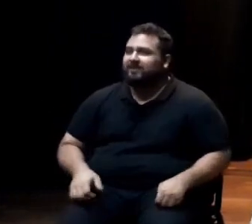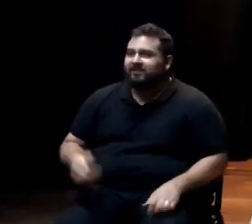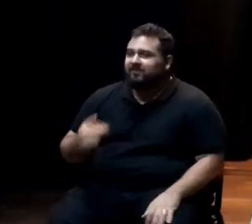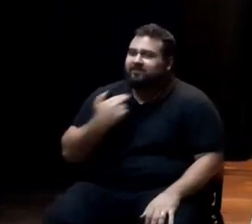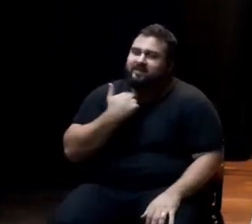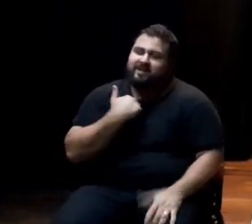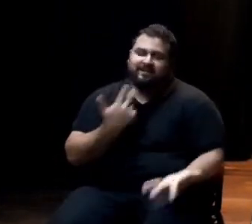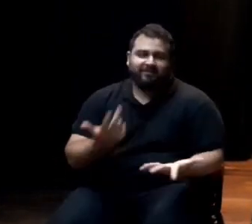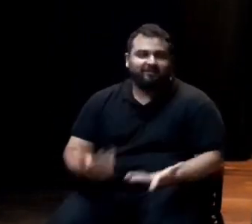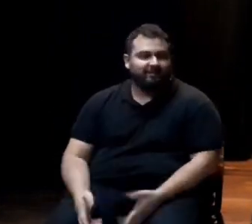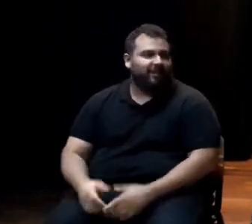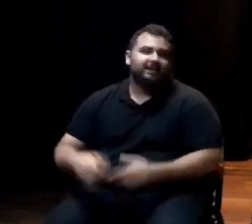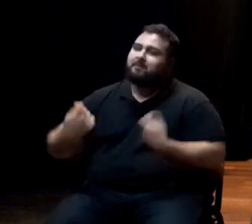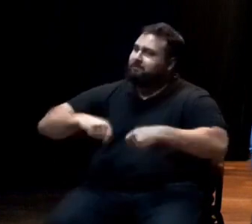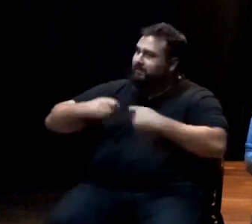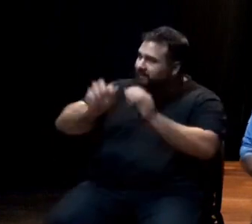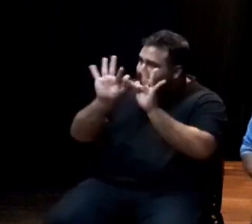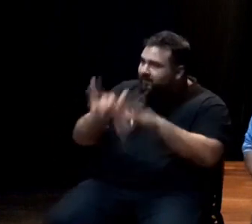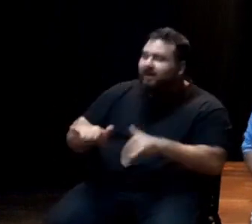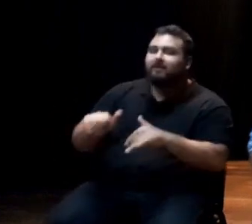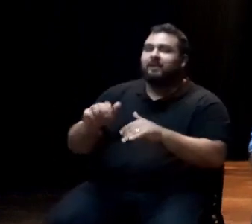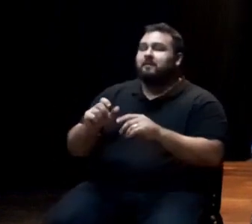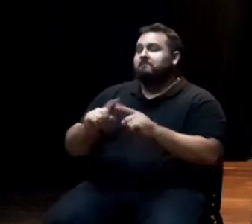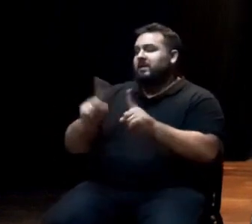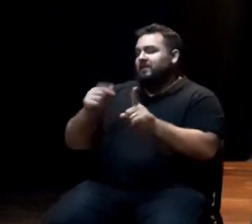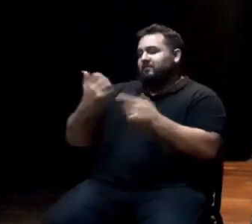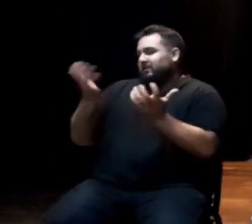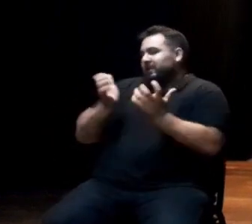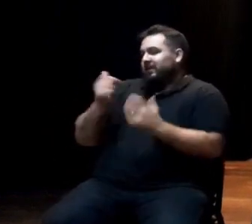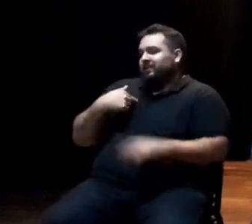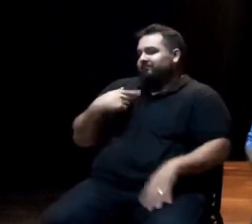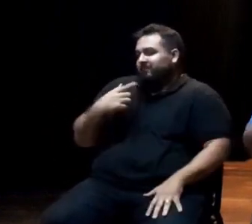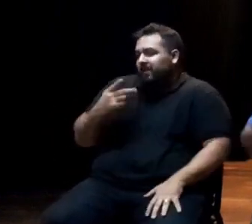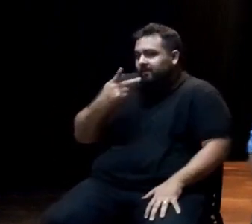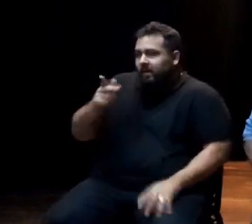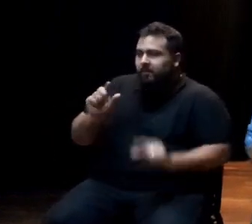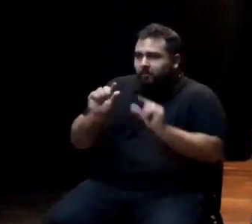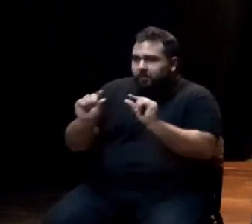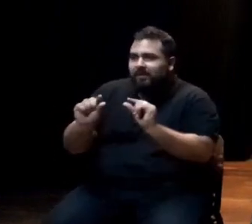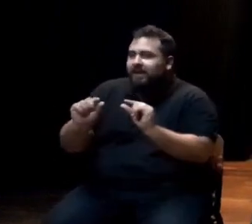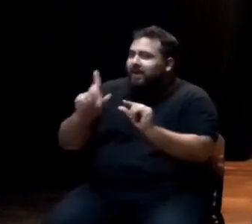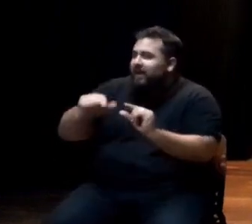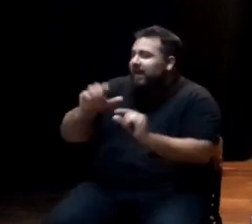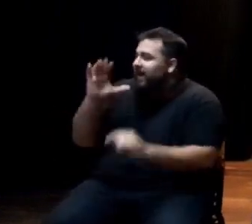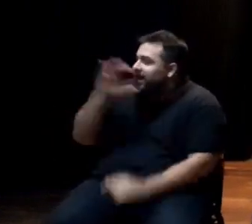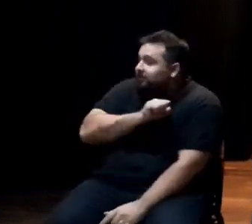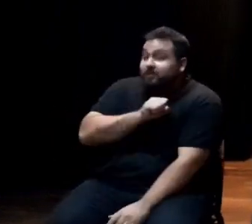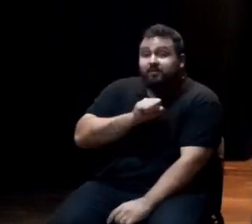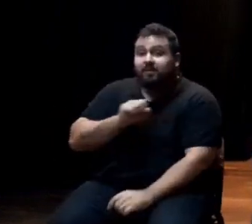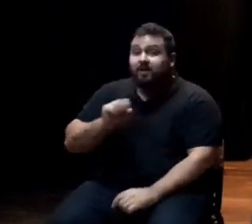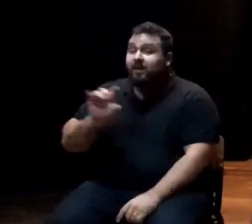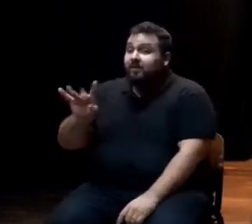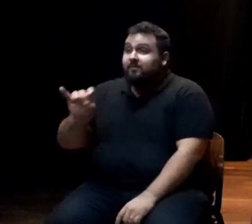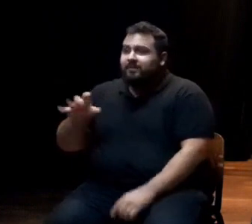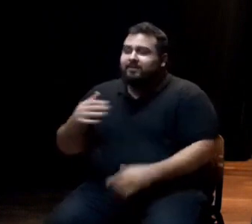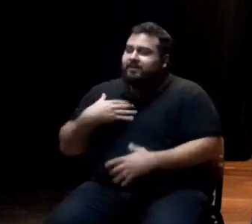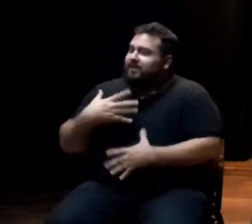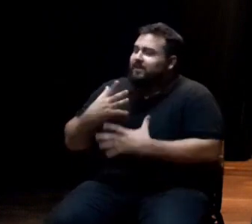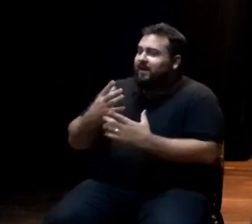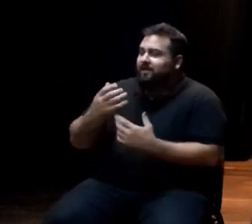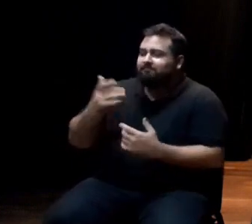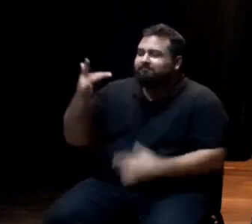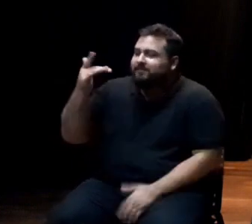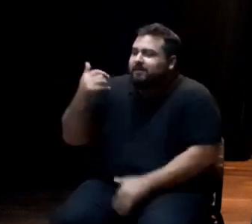A gente tem que encerrar, mas eu queria me meter um pouquinho, só porque também, mas é bem breve, só para contar um caos. Não, tá uma delícia esse